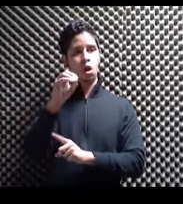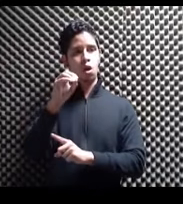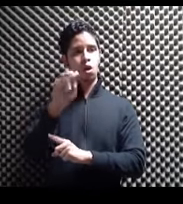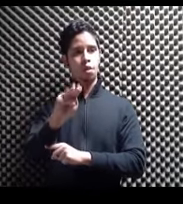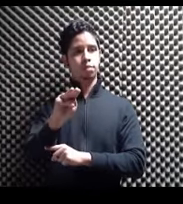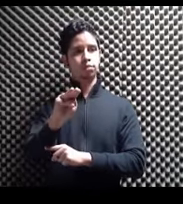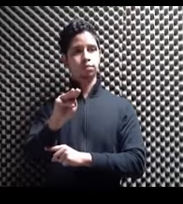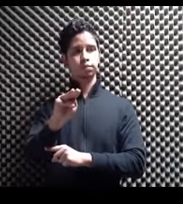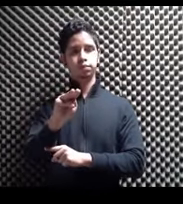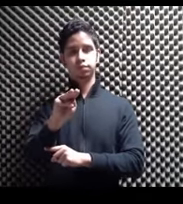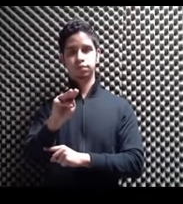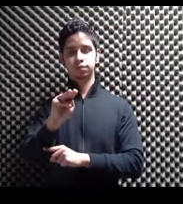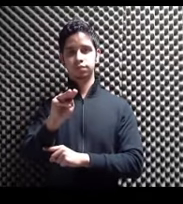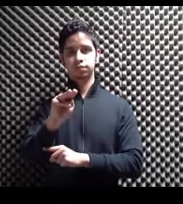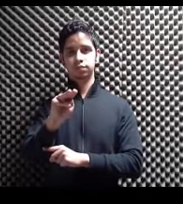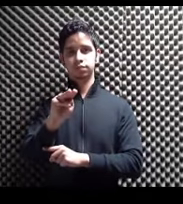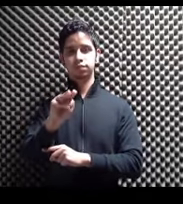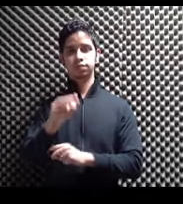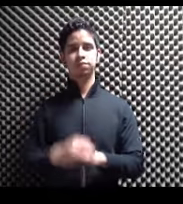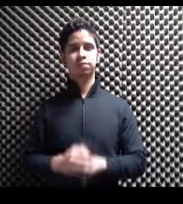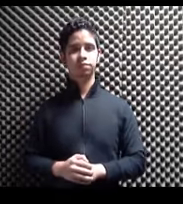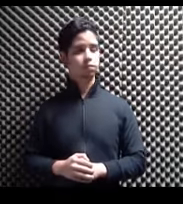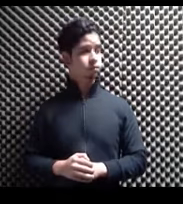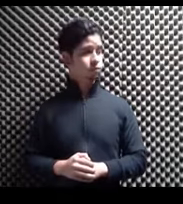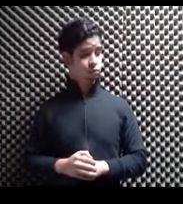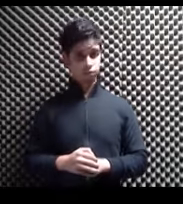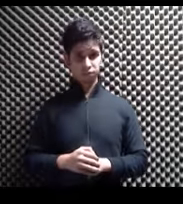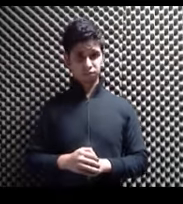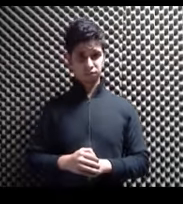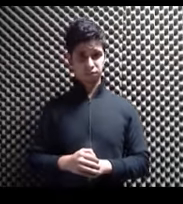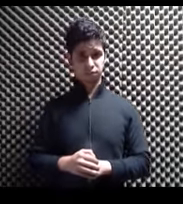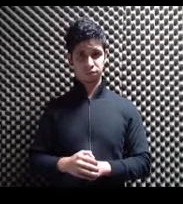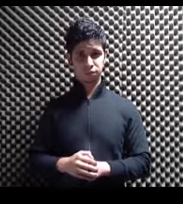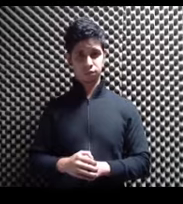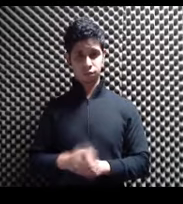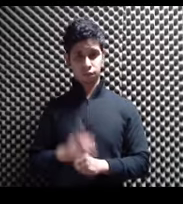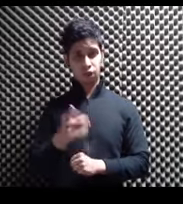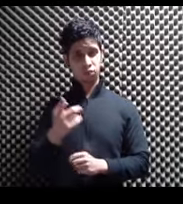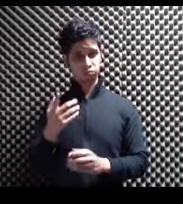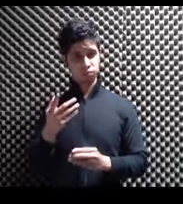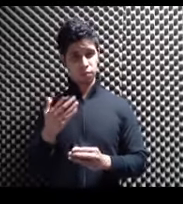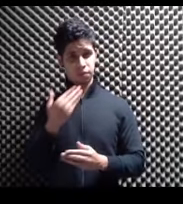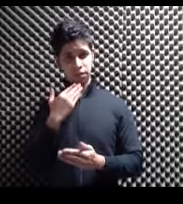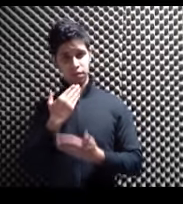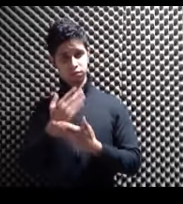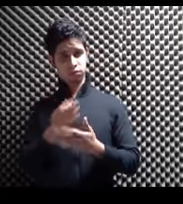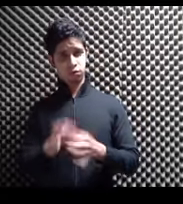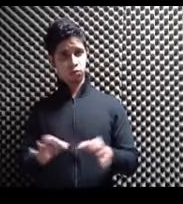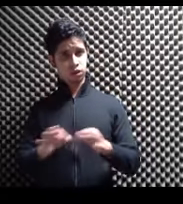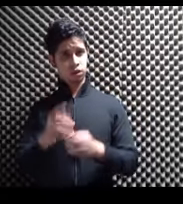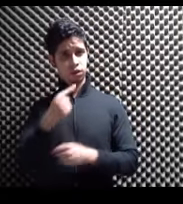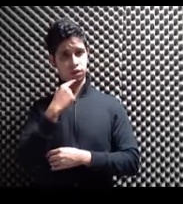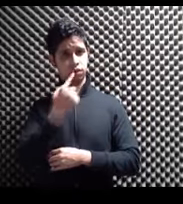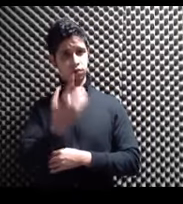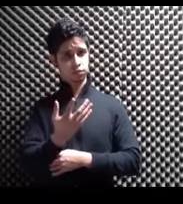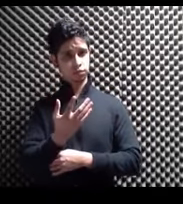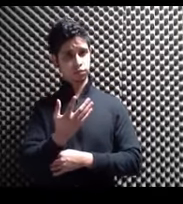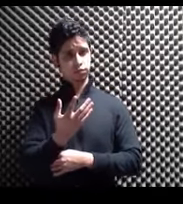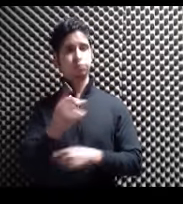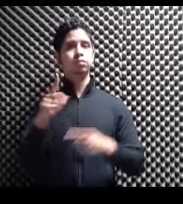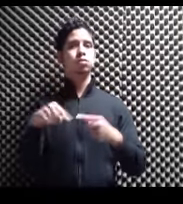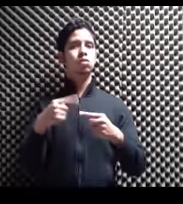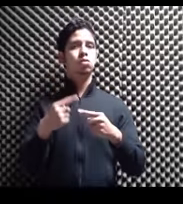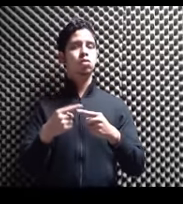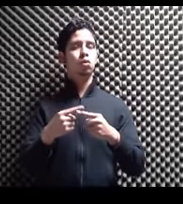Yo te quiero. Mira, hay algo que es bien chévere decirlo. Cuando nos ponemos las t-shirts, ¿no?